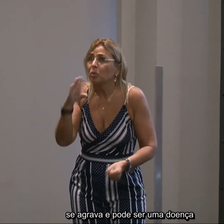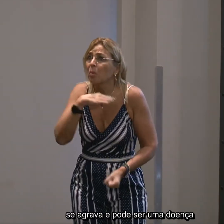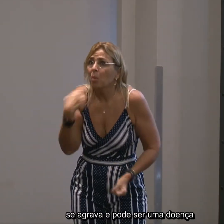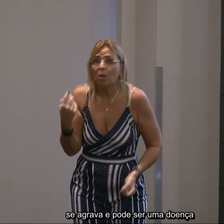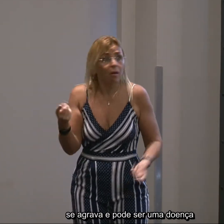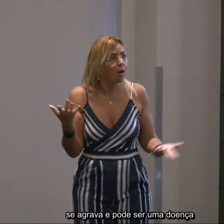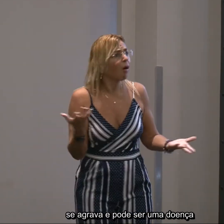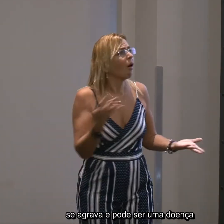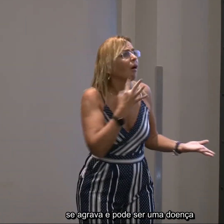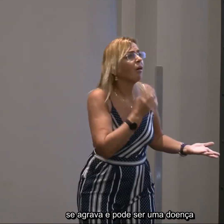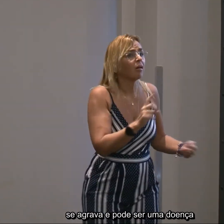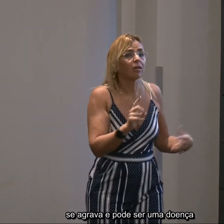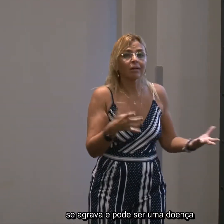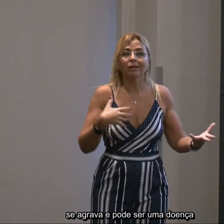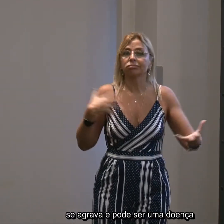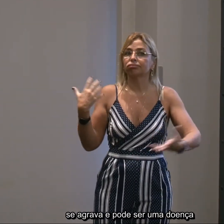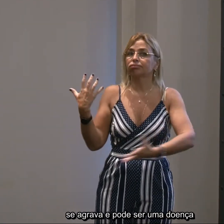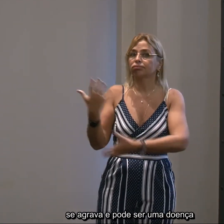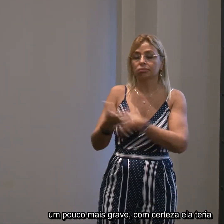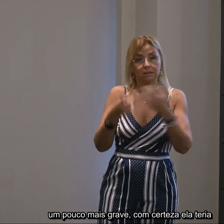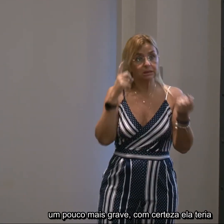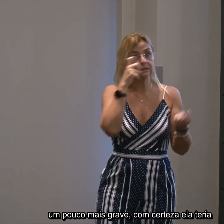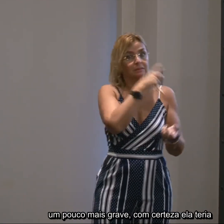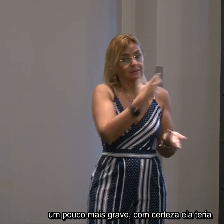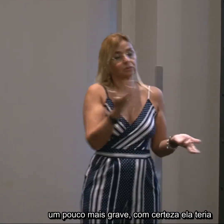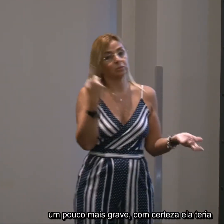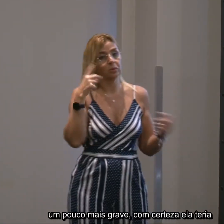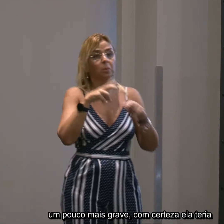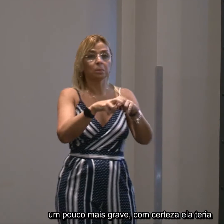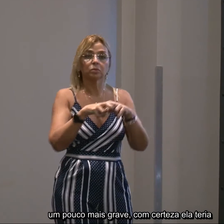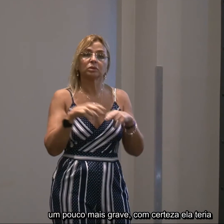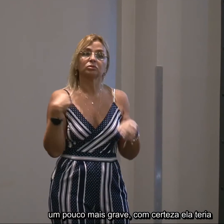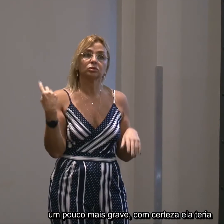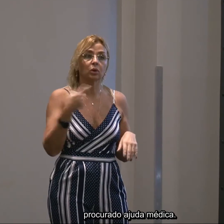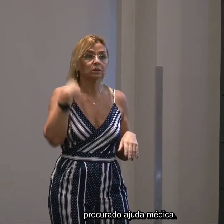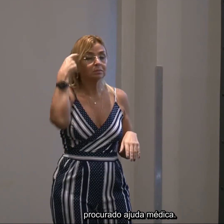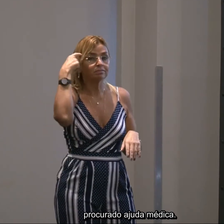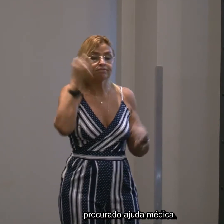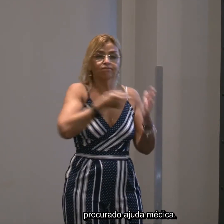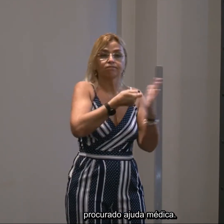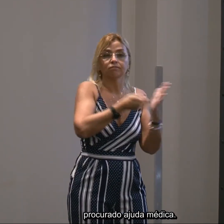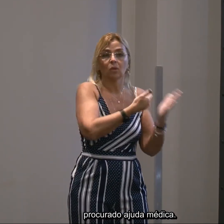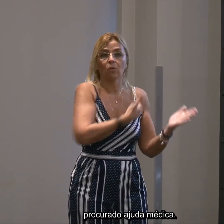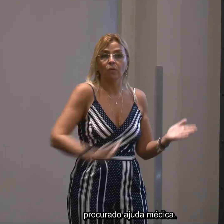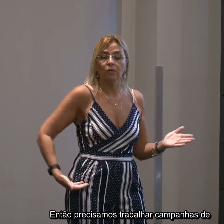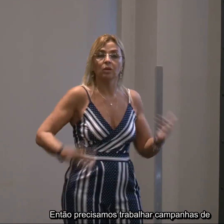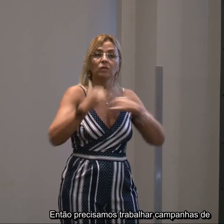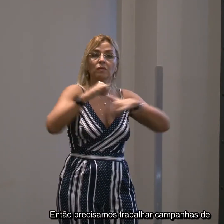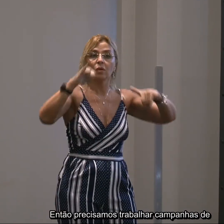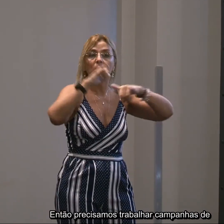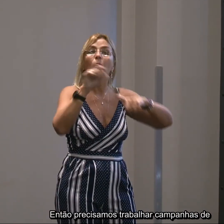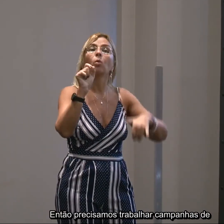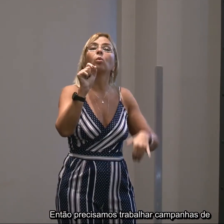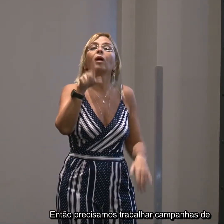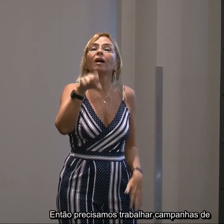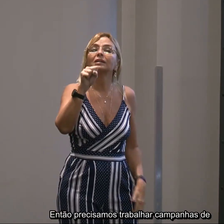se agrava, pode ser uma doença um pouco mais grave, com certeza ela teria procurado ajuda médica. Então a gente precisa